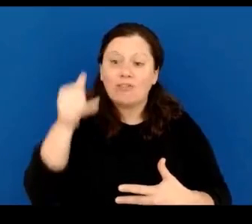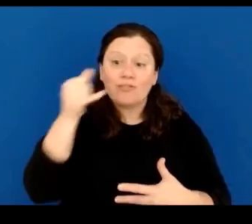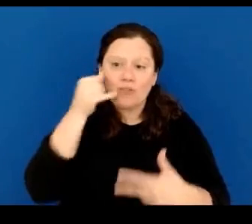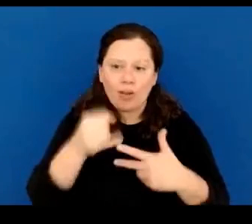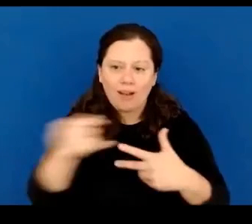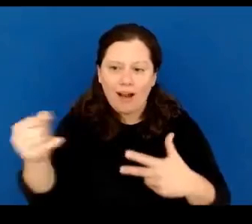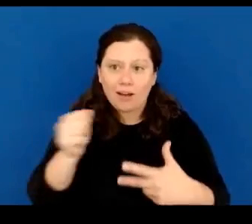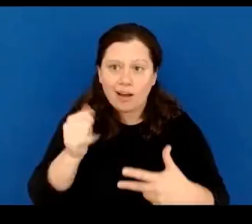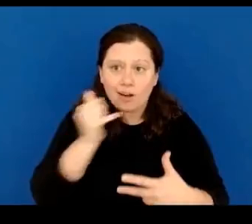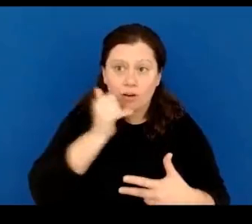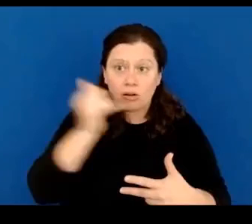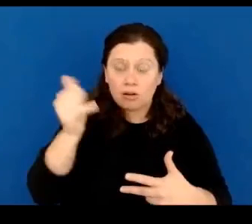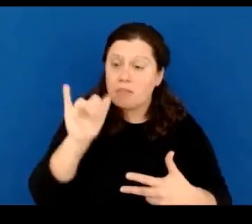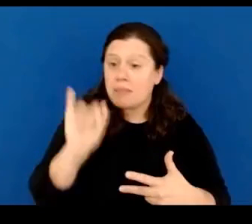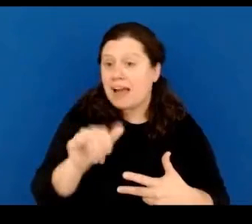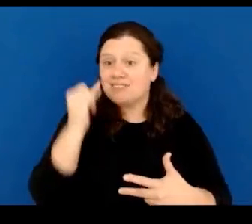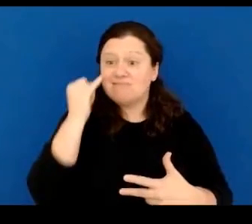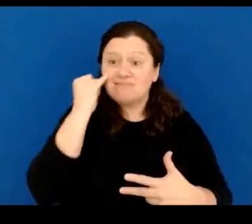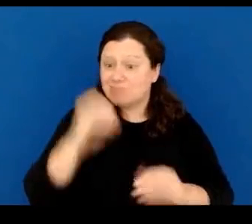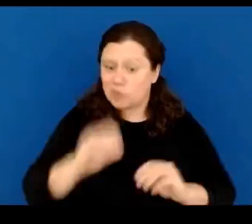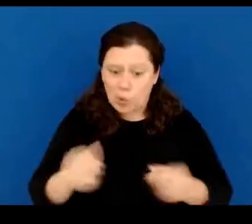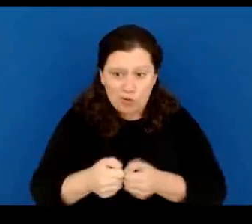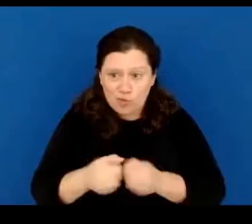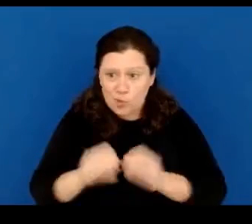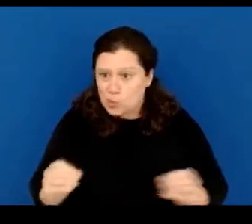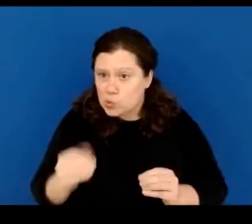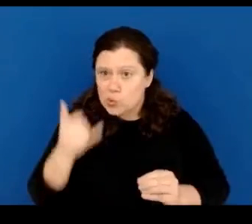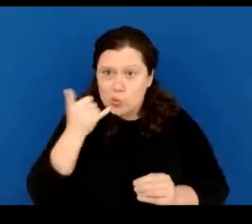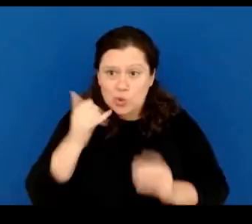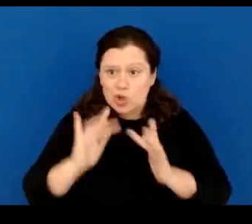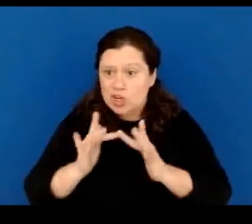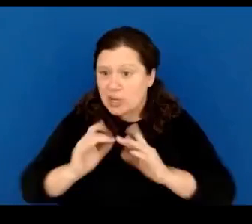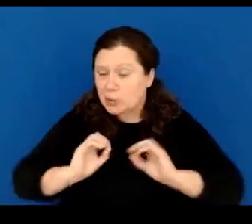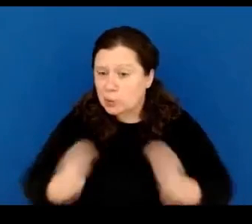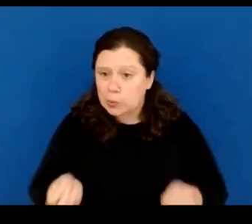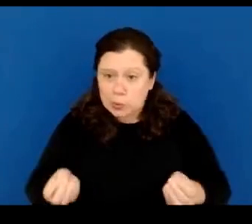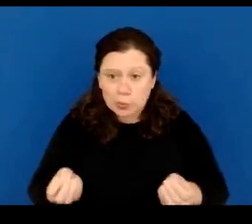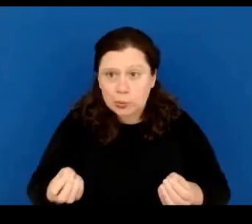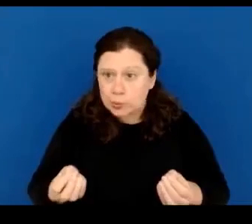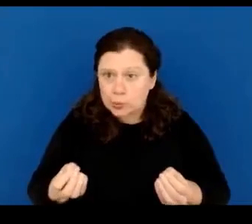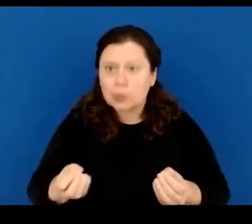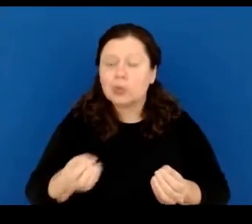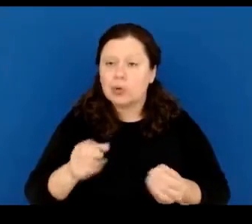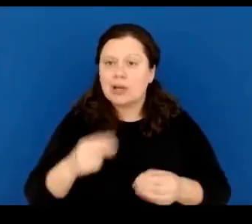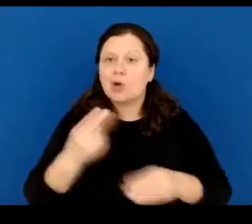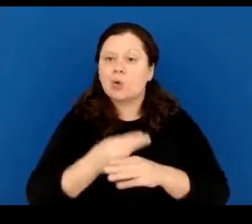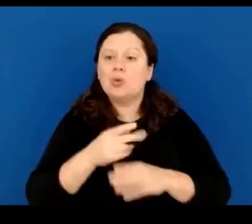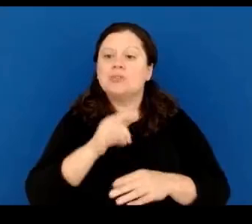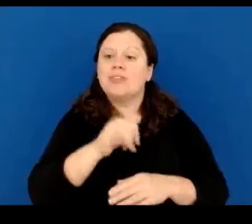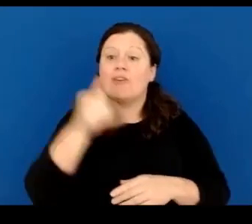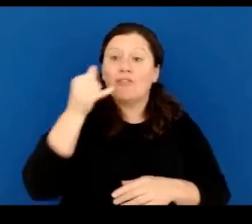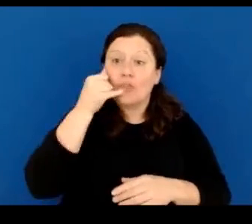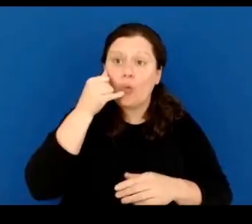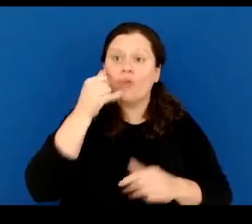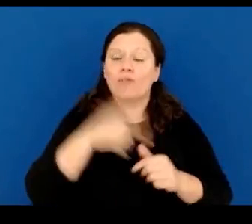備或者互聯網，係同消費者一齊使用屋企嘅有線電話，呢個係一個唔錯嘅選